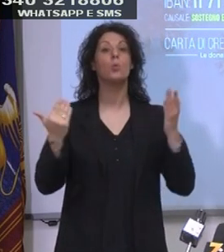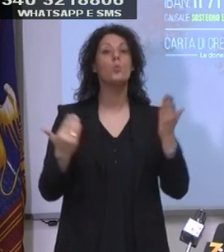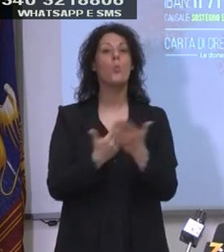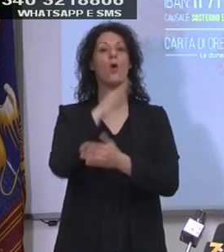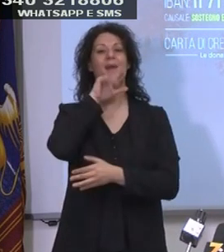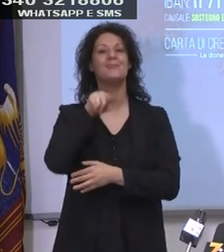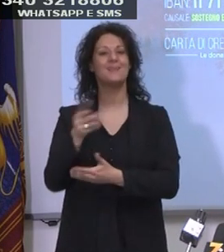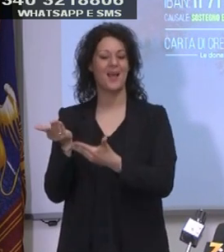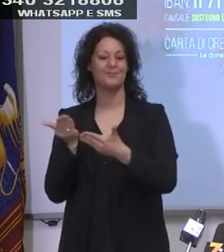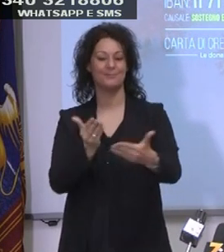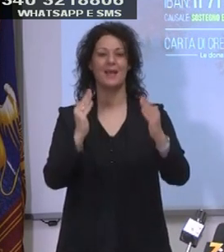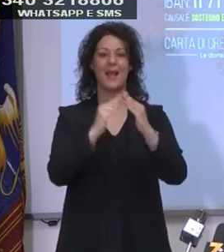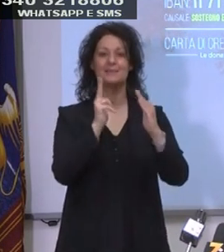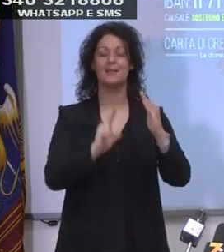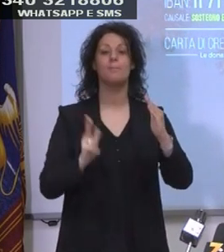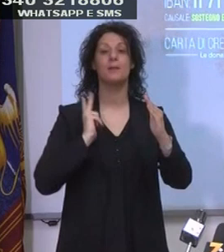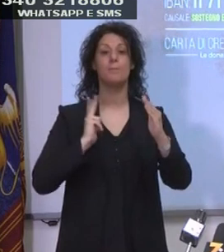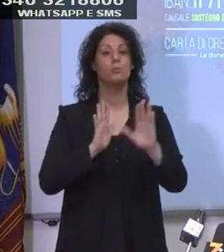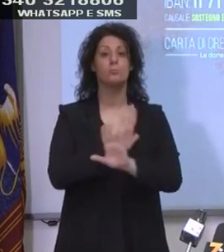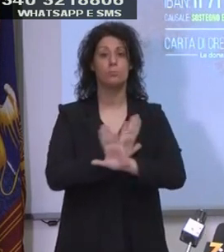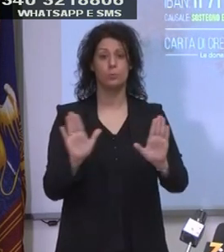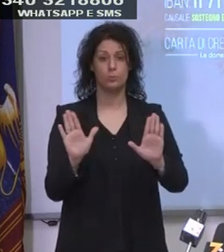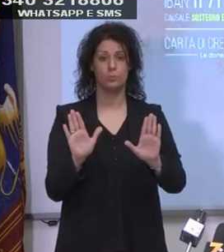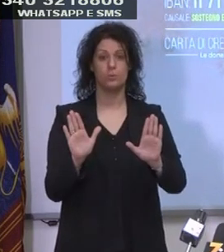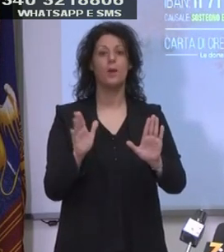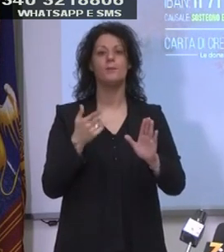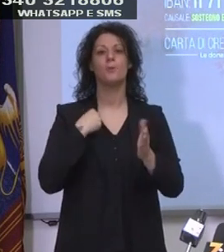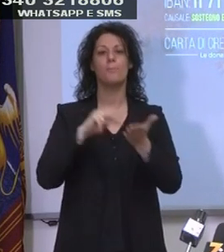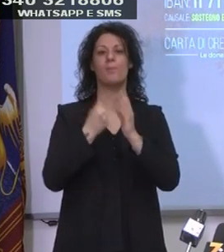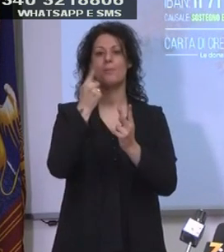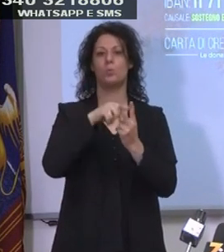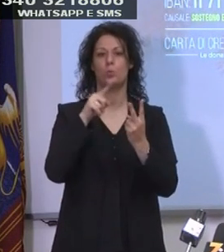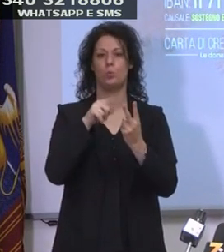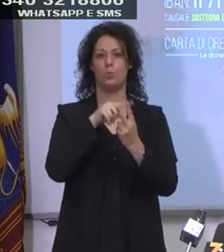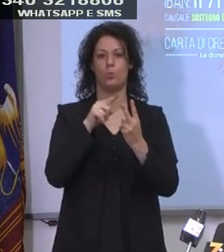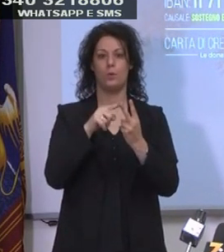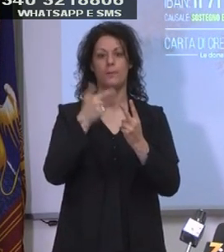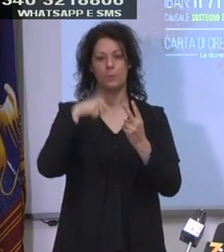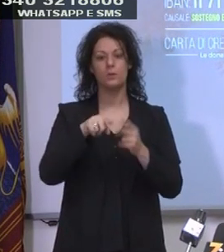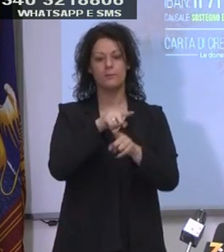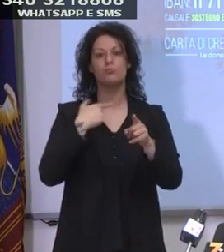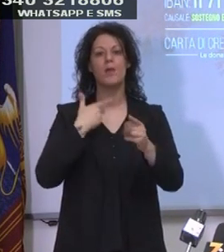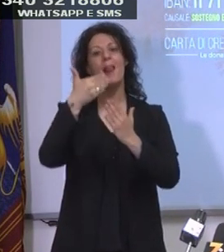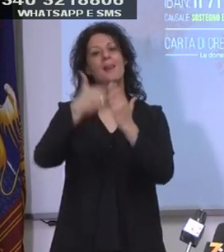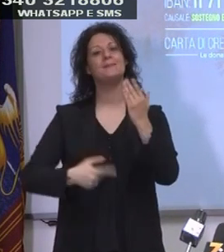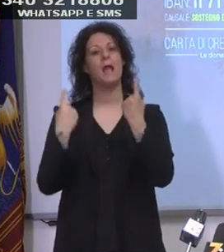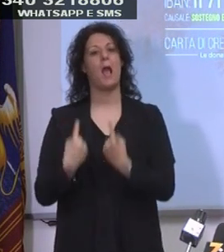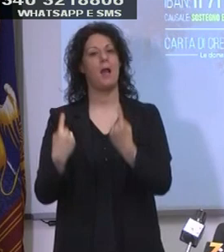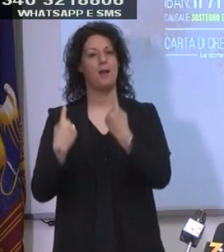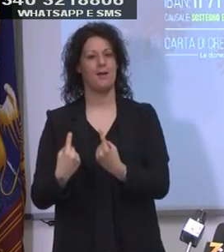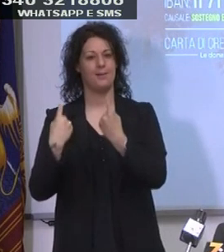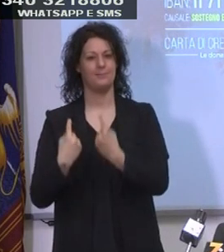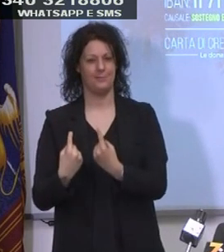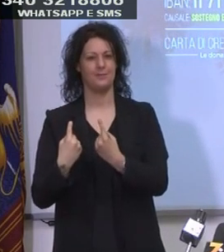ospiti, e quindi l'altro fronte è questo. E considerate che ci sono delle liste d'attesa, noi l'abbiamo fatto a tutela,